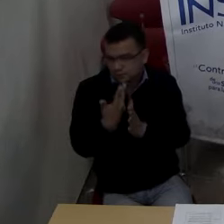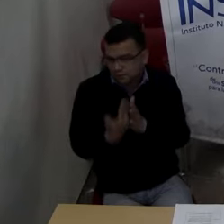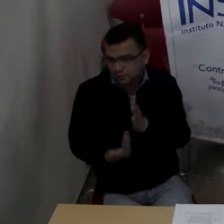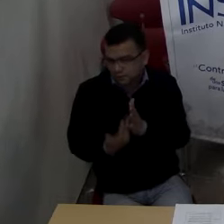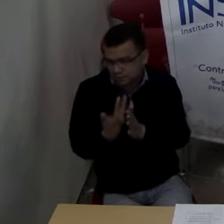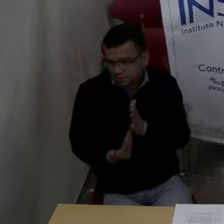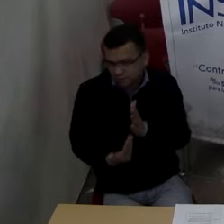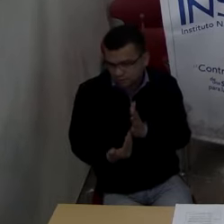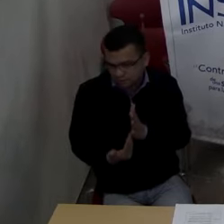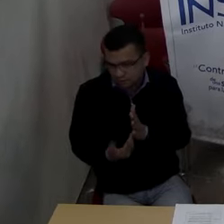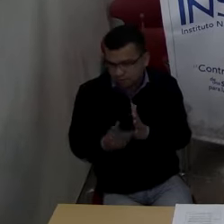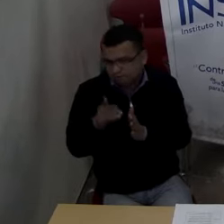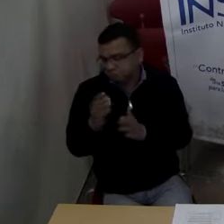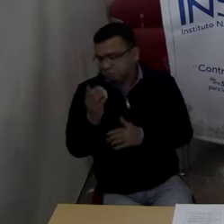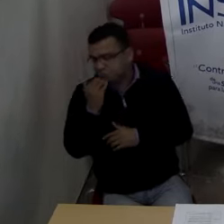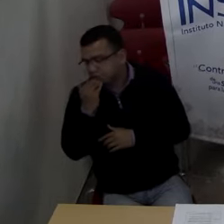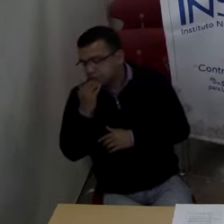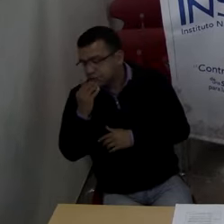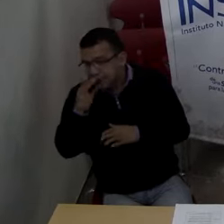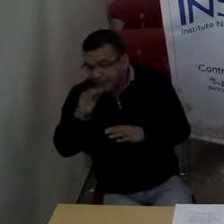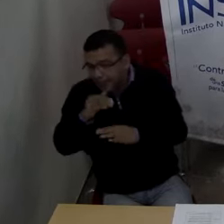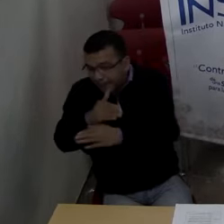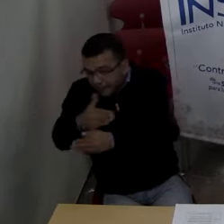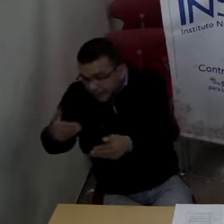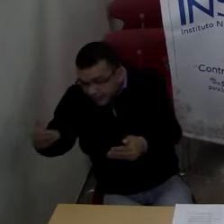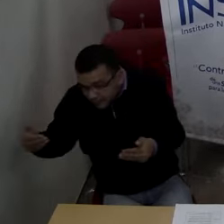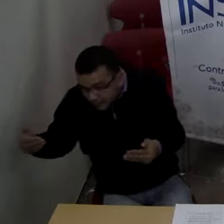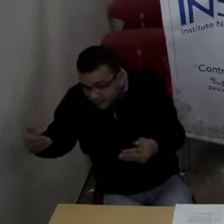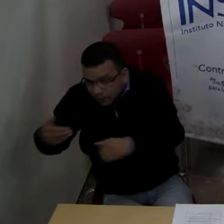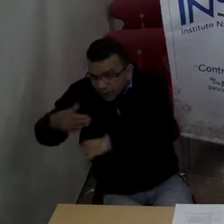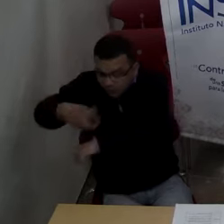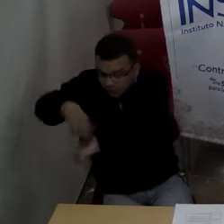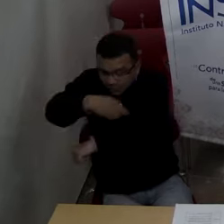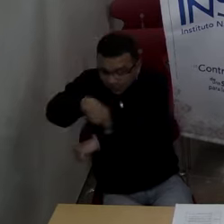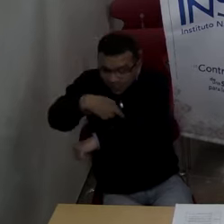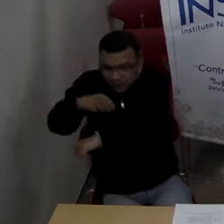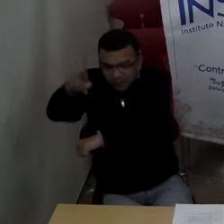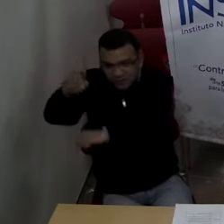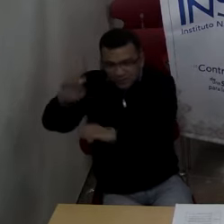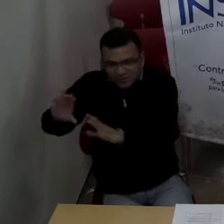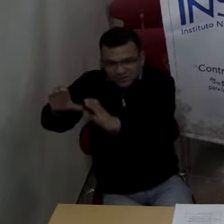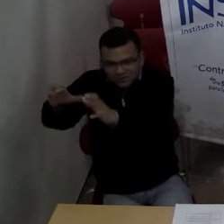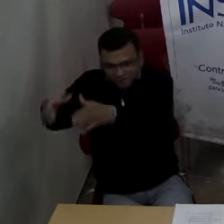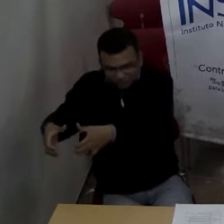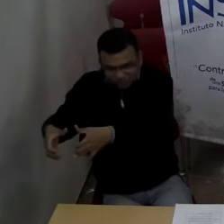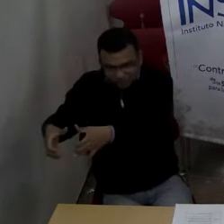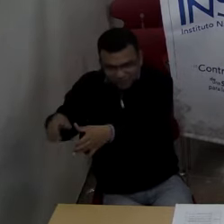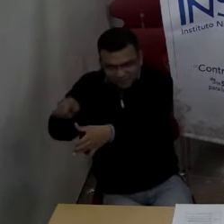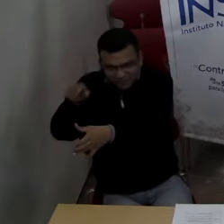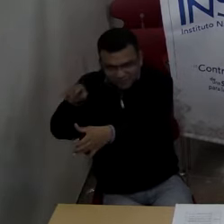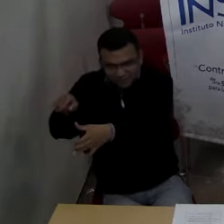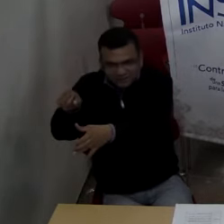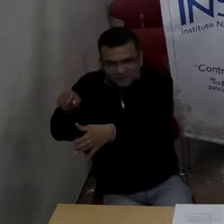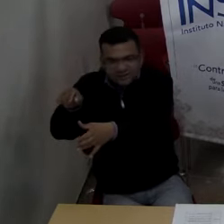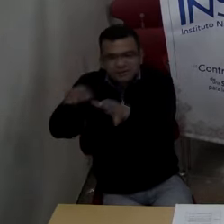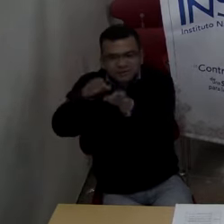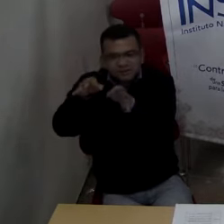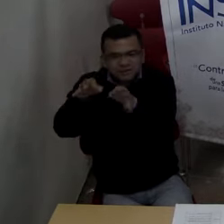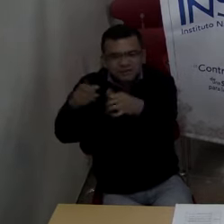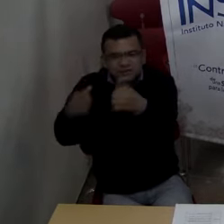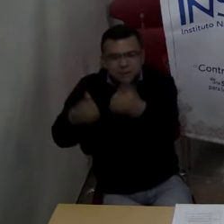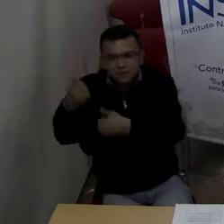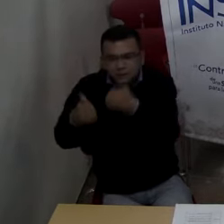hacen, que es el árbol genealógico. No solamente por el apellido, no. Nosotros